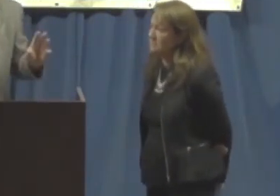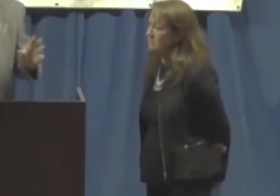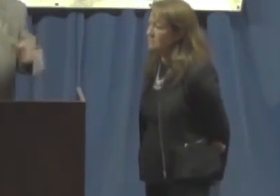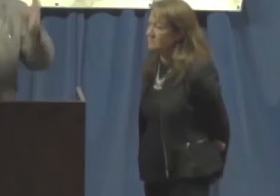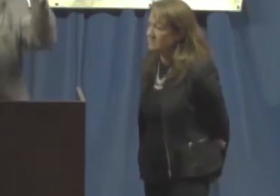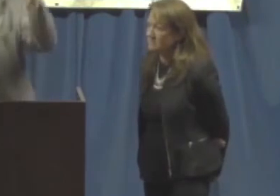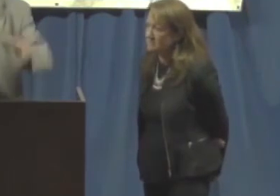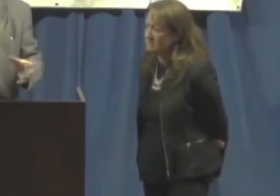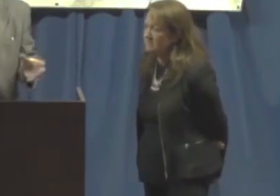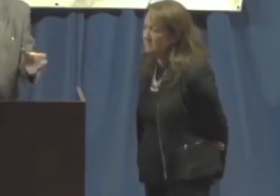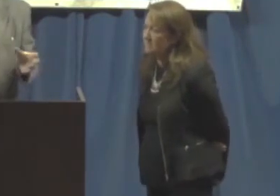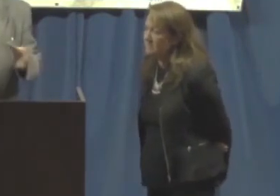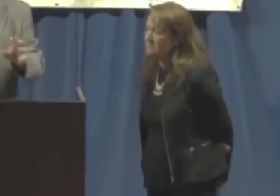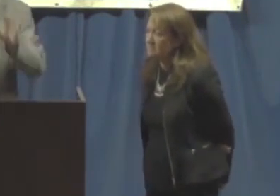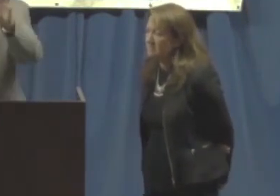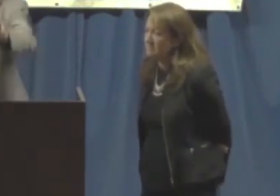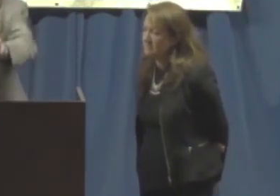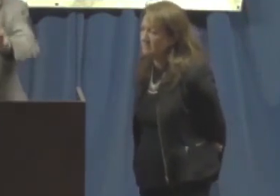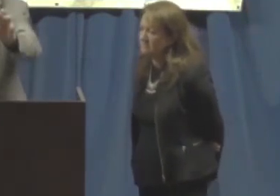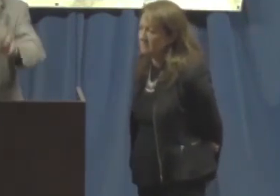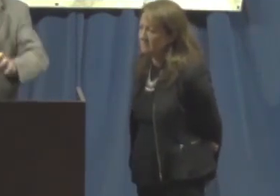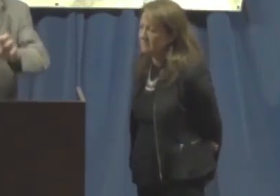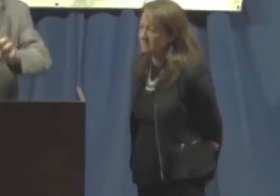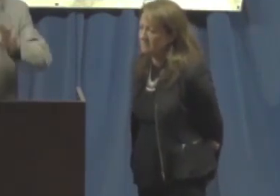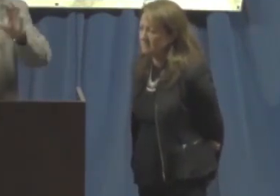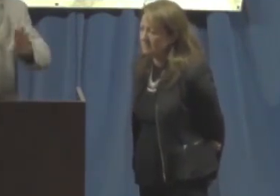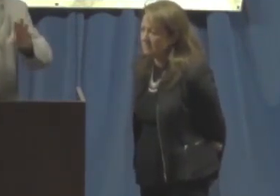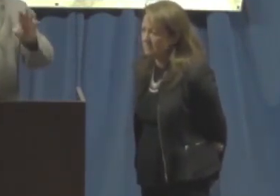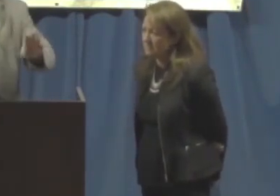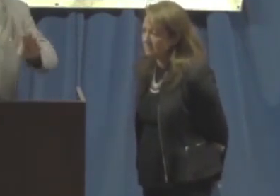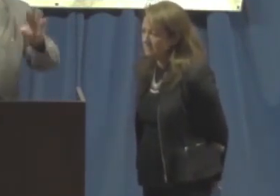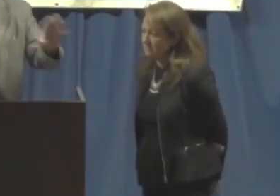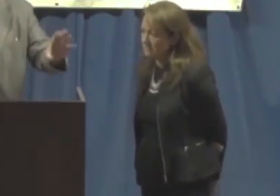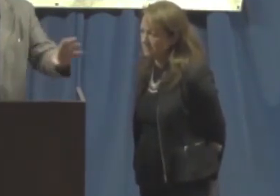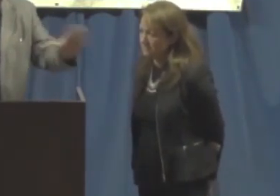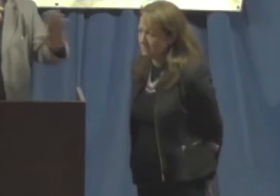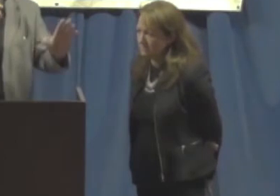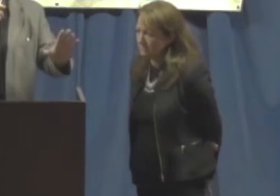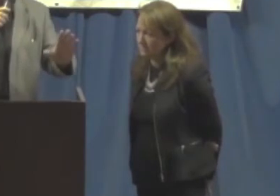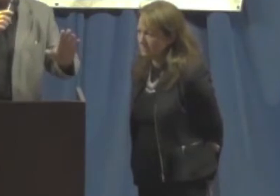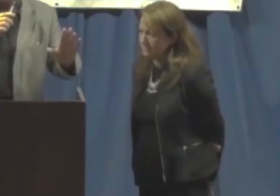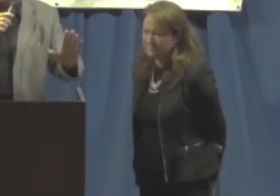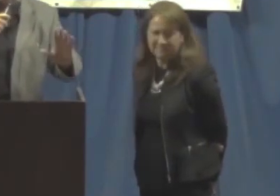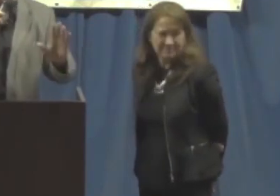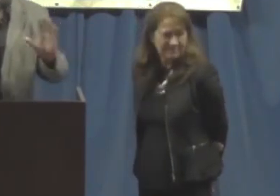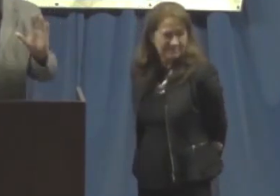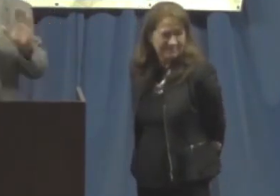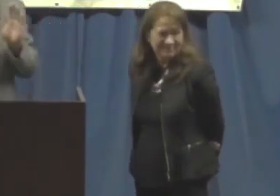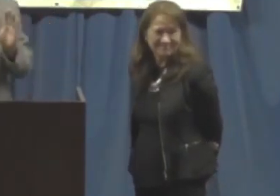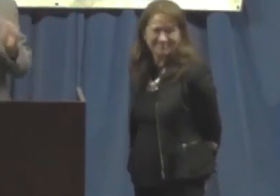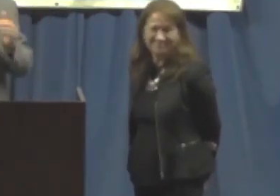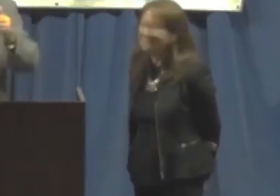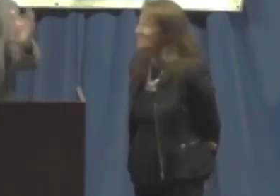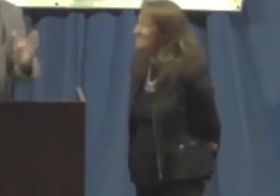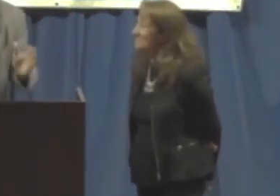de una del estado nacional sin manchar mano ese recurso ese es un recurso para fines sociales ya términos desde